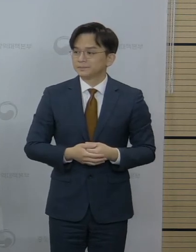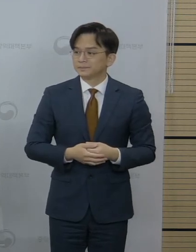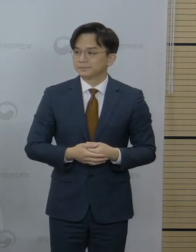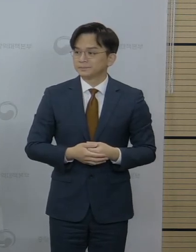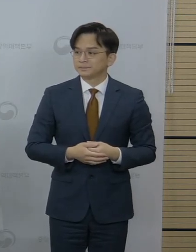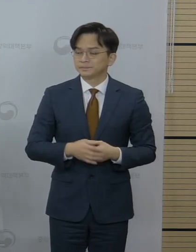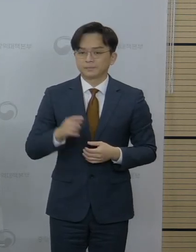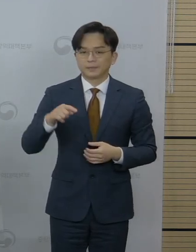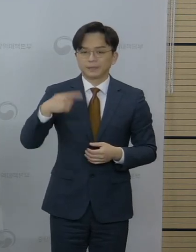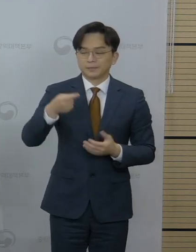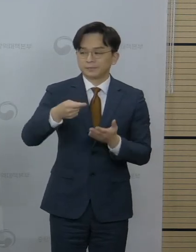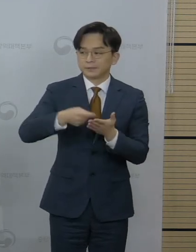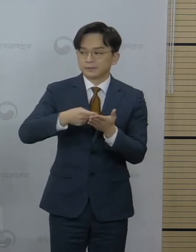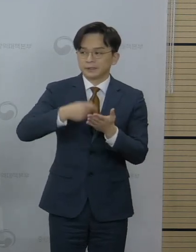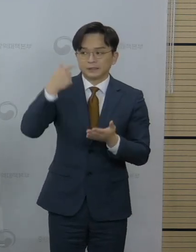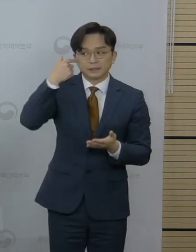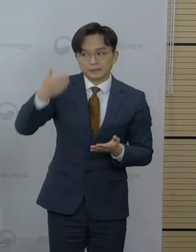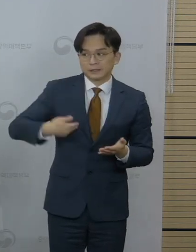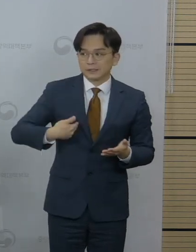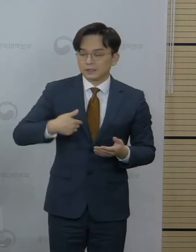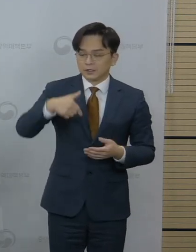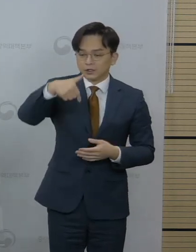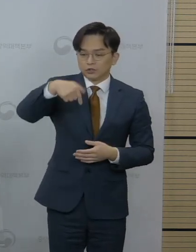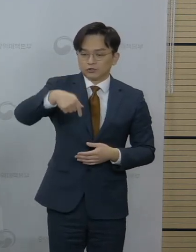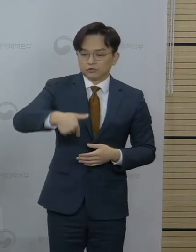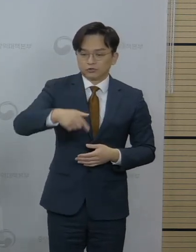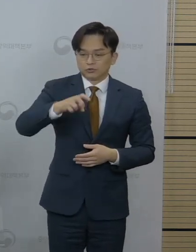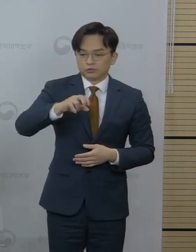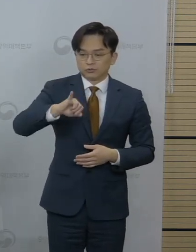최예슬 기자님 질문 두 가지 주셨습니다.